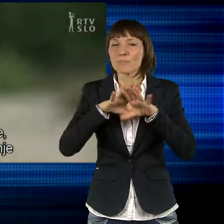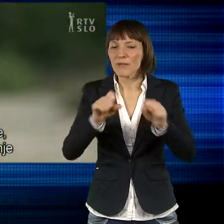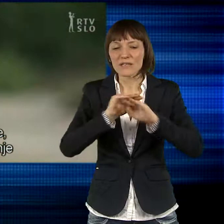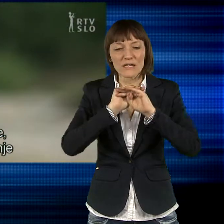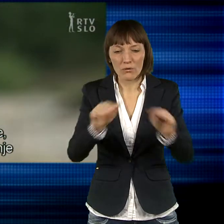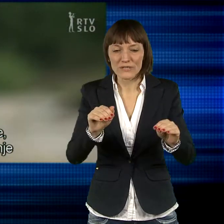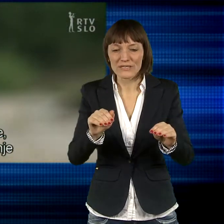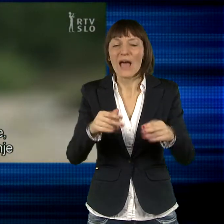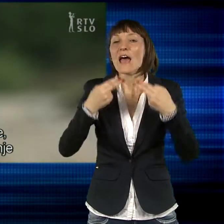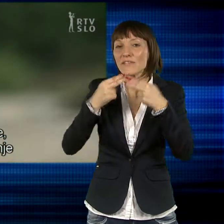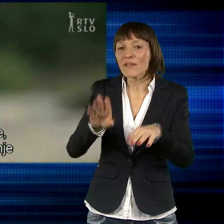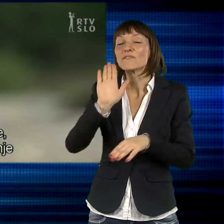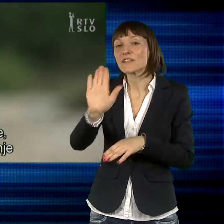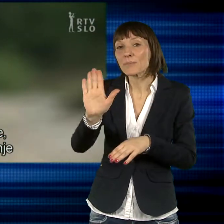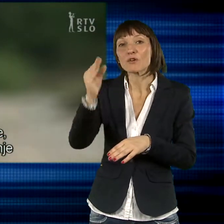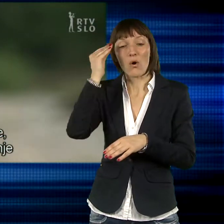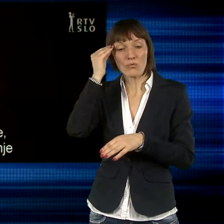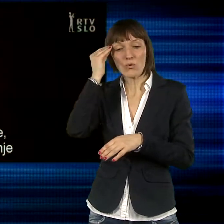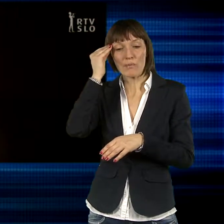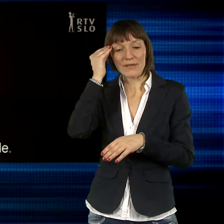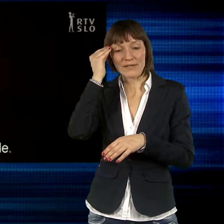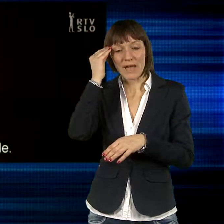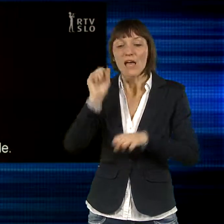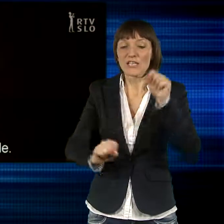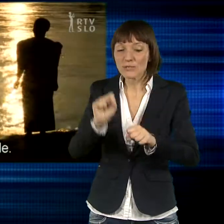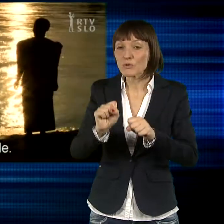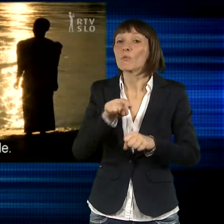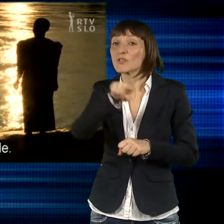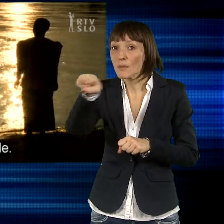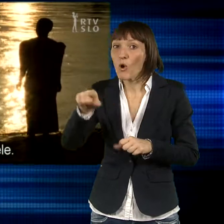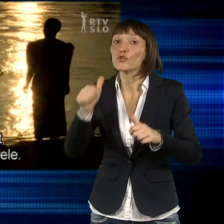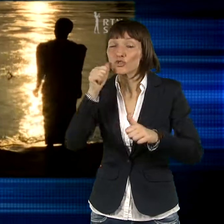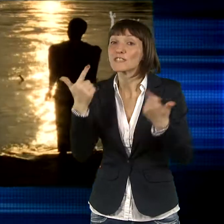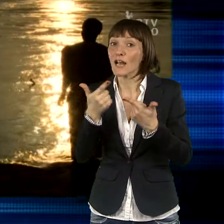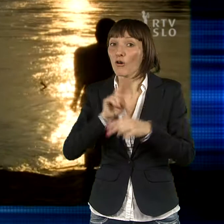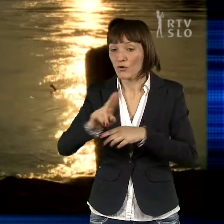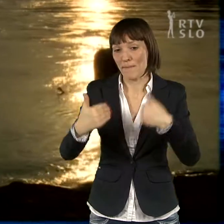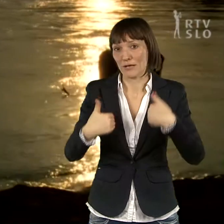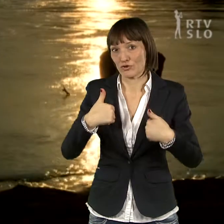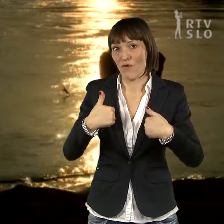mieux pour leur redonner l'espoir et la possibilité de vivre encore.